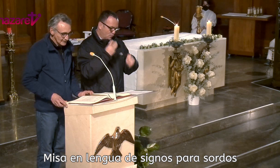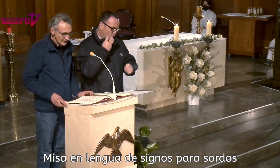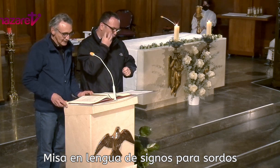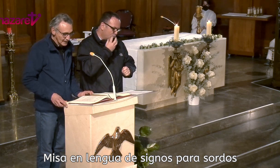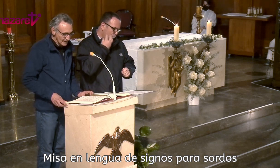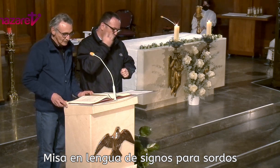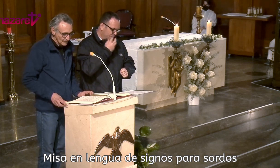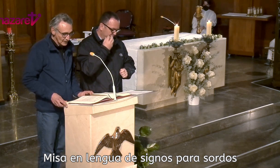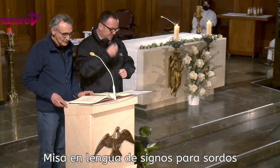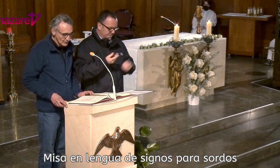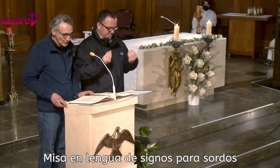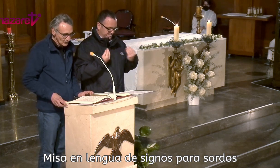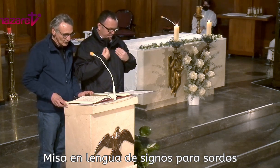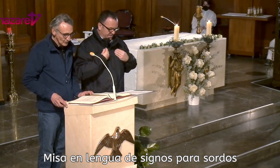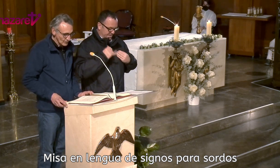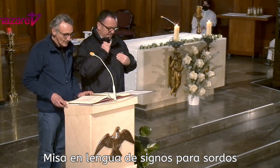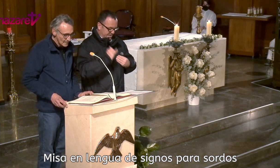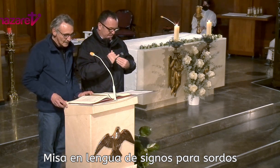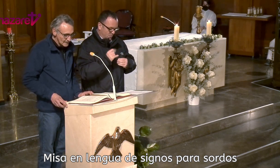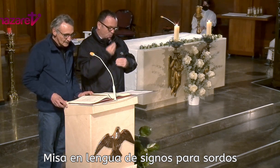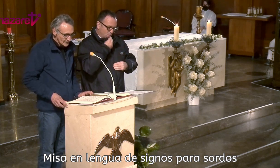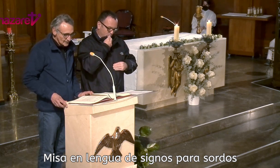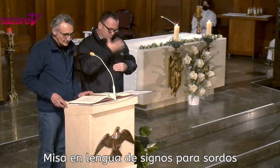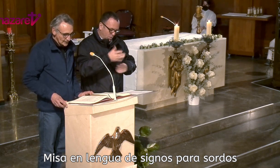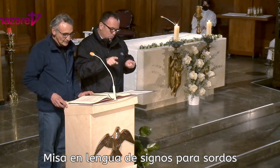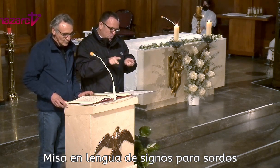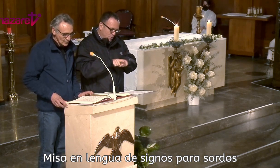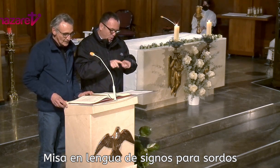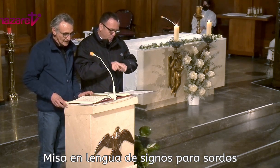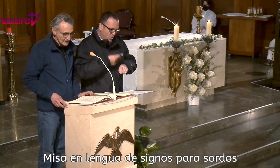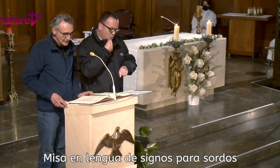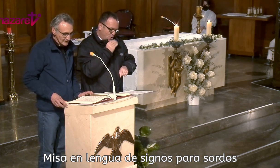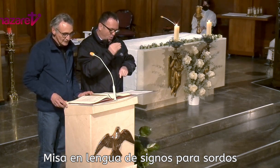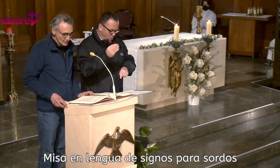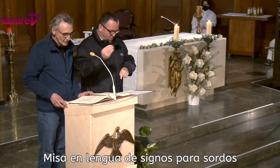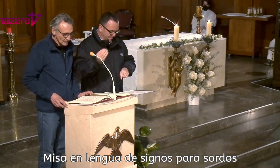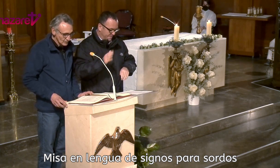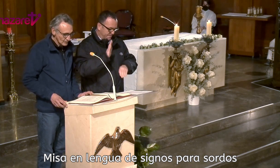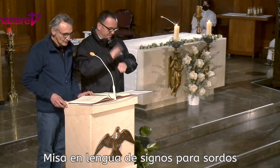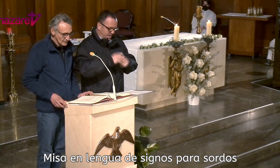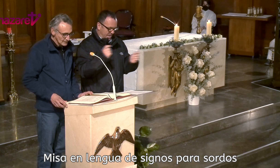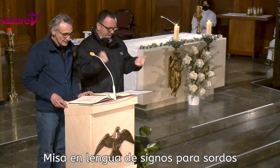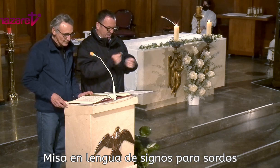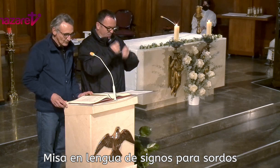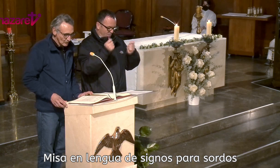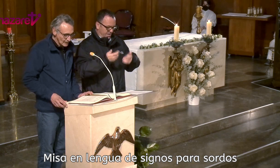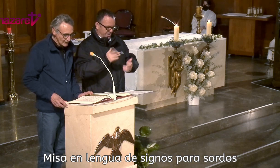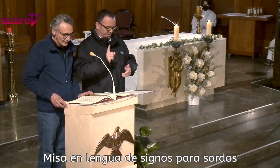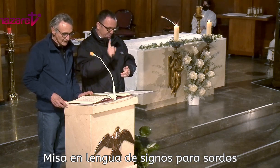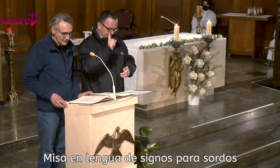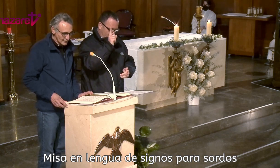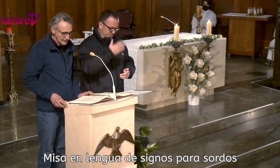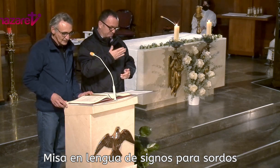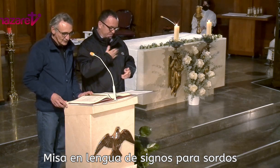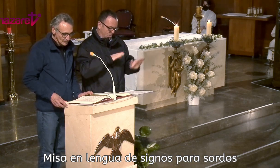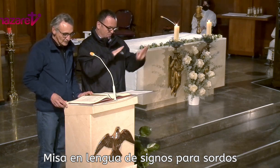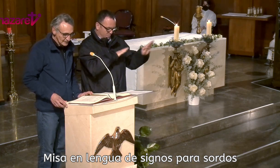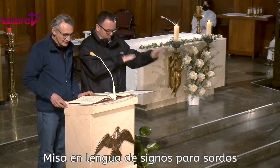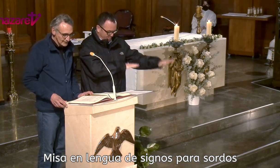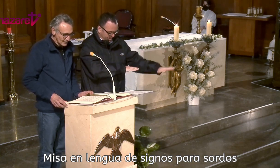estará lozano y frondoso, para proclamar que el Señor es justo, mi roca en quien no existe la